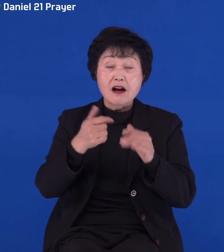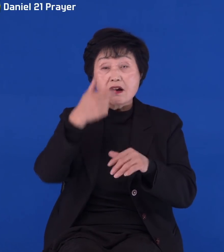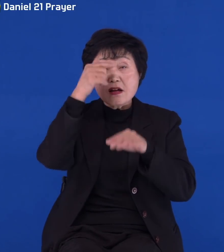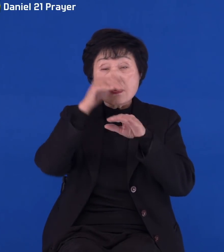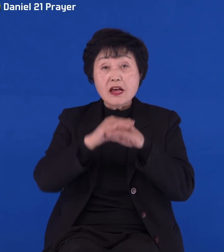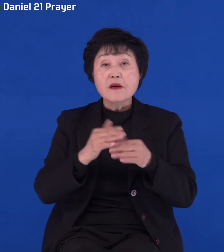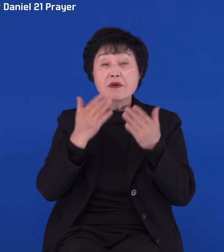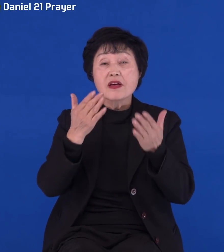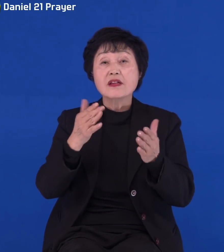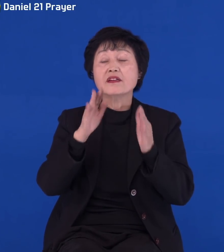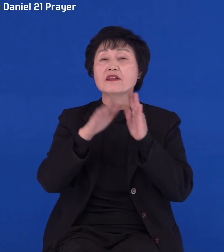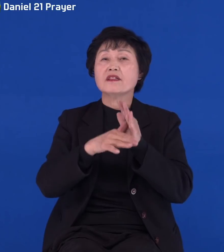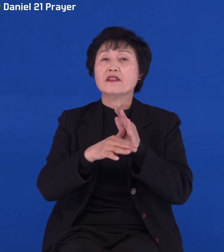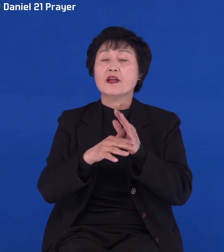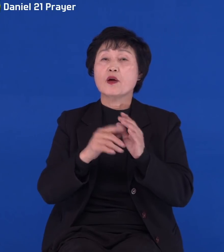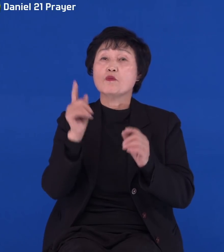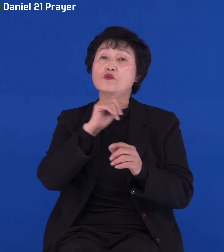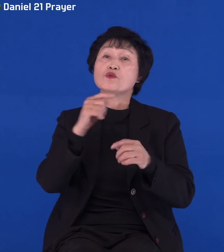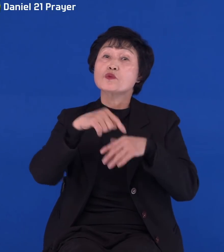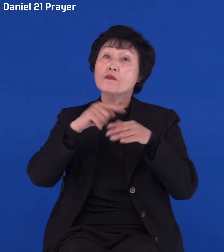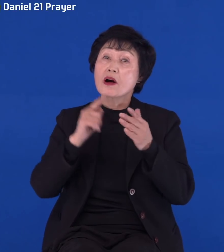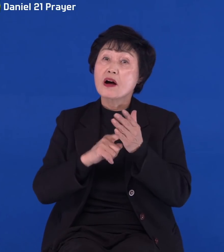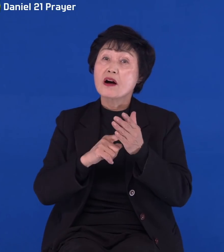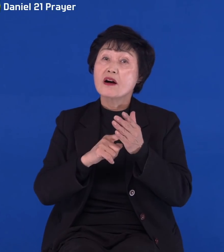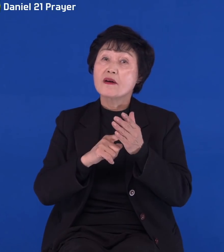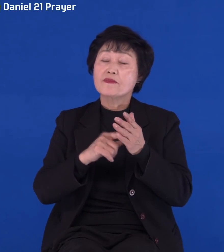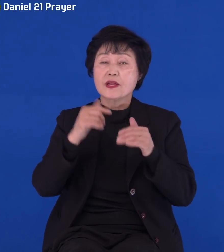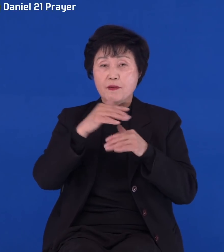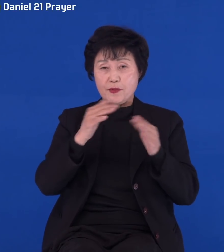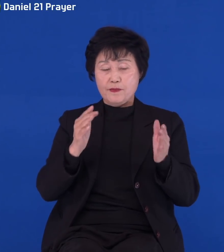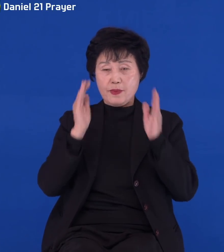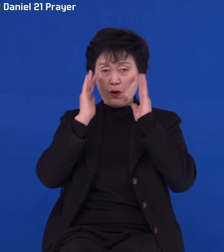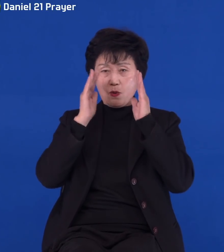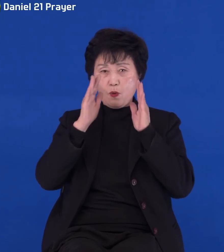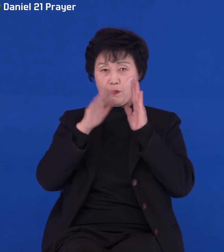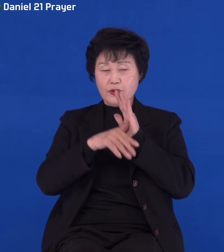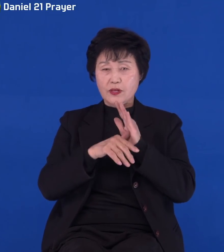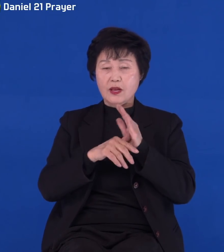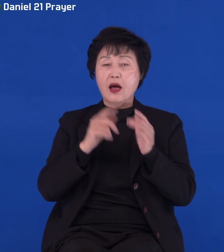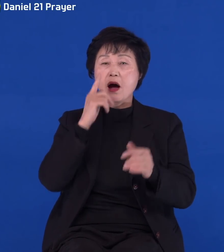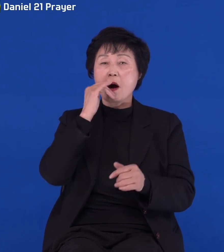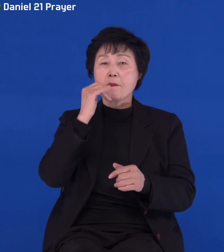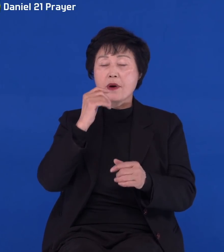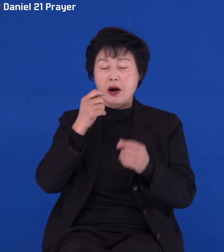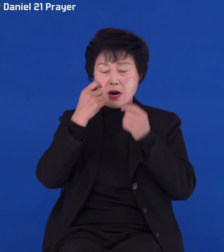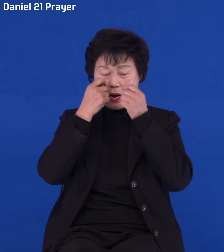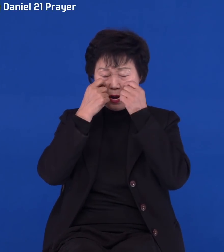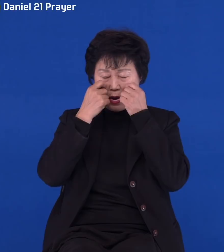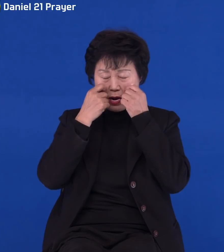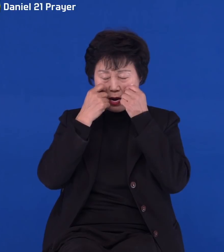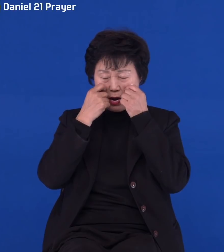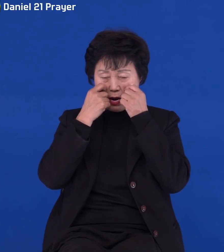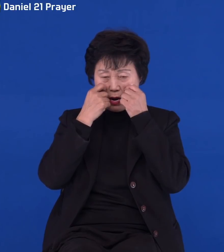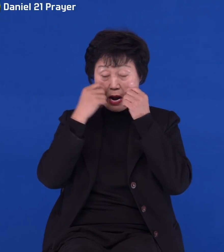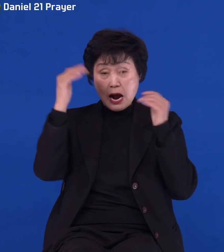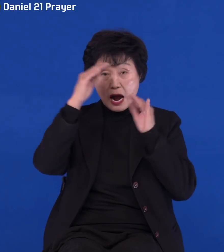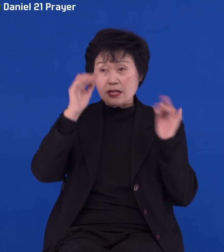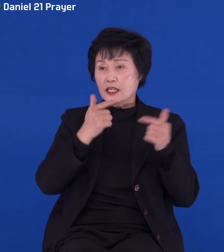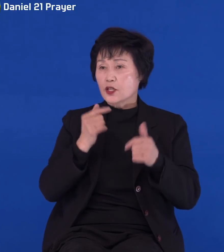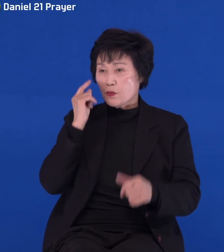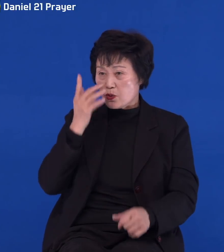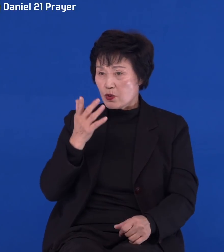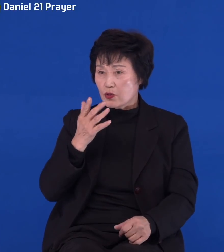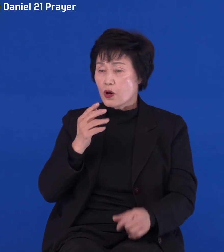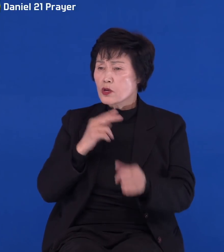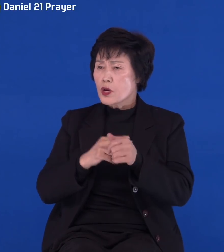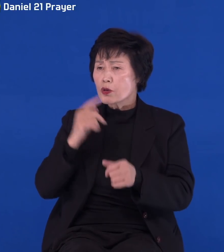울었어요. 그리고 분반 공부 시간에 애들한테 선생님 왜 우세요? 너희 형이 사실은 며칠 전에 죽었단다. 아이들도 울고